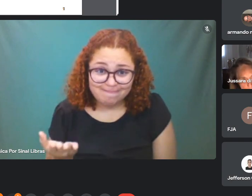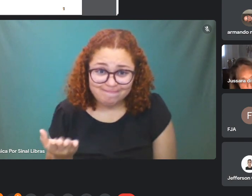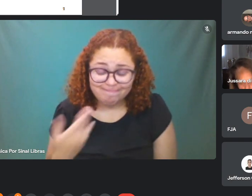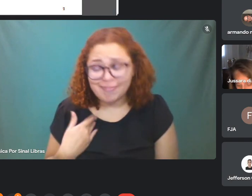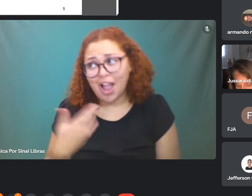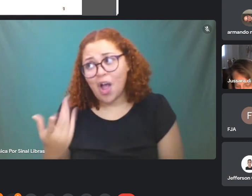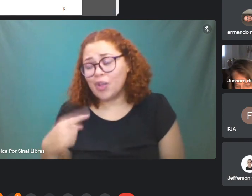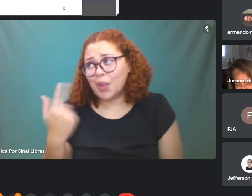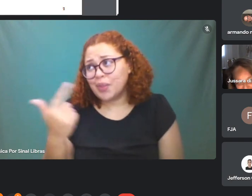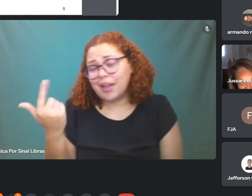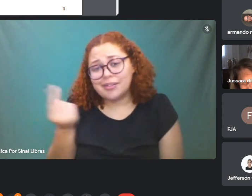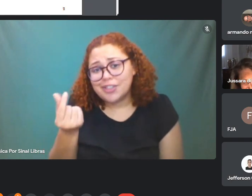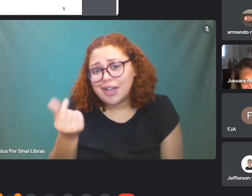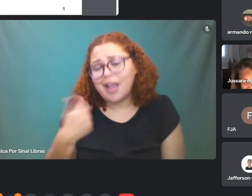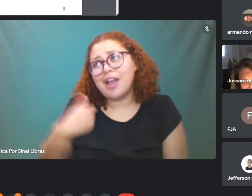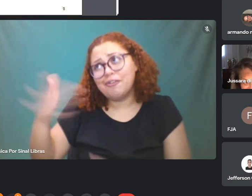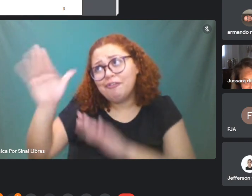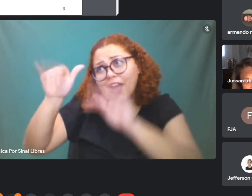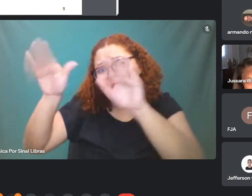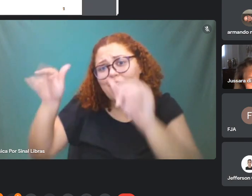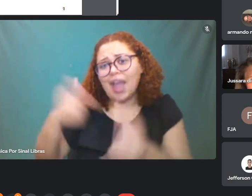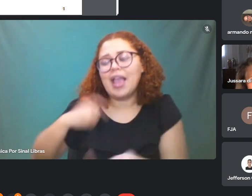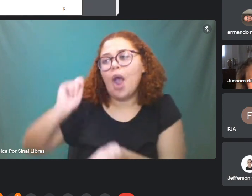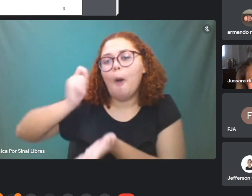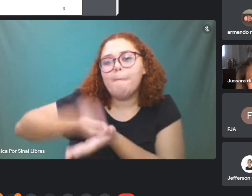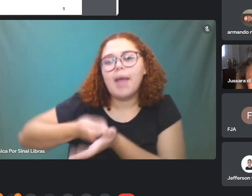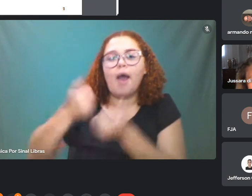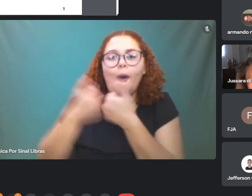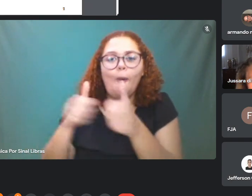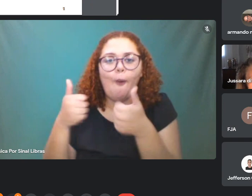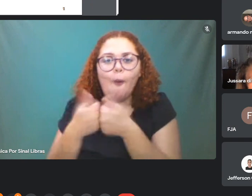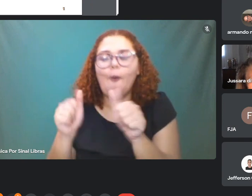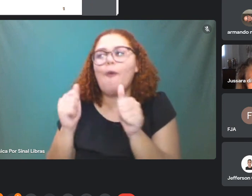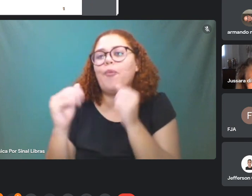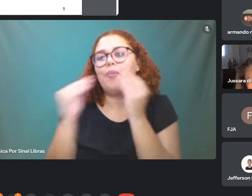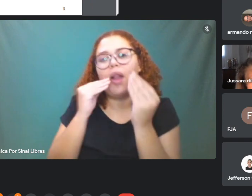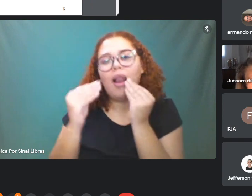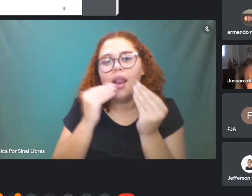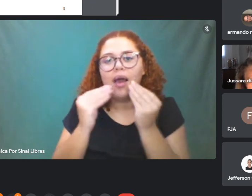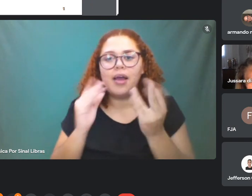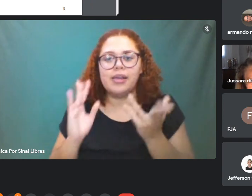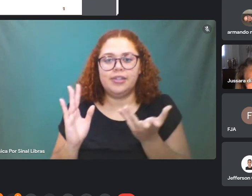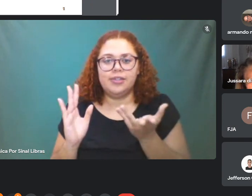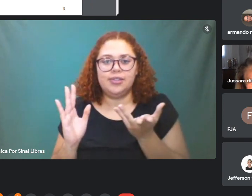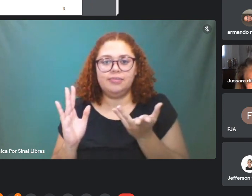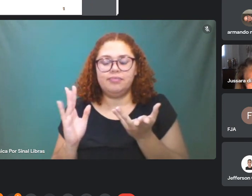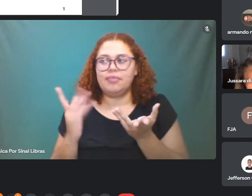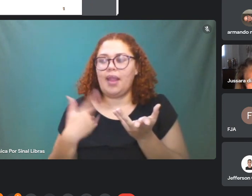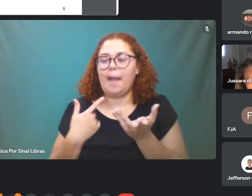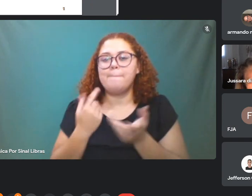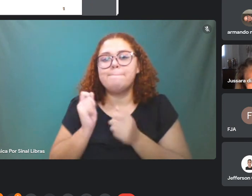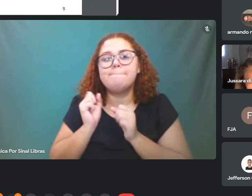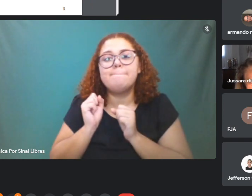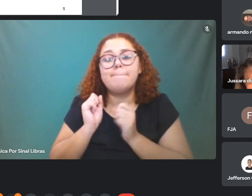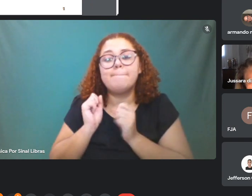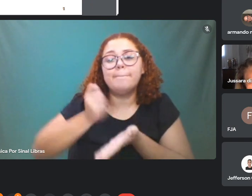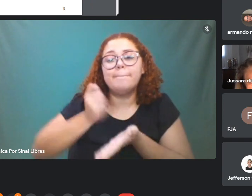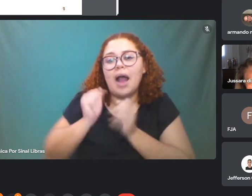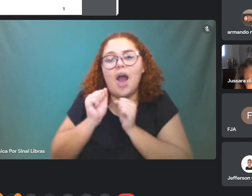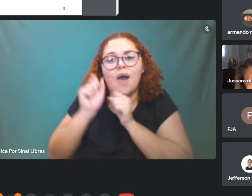assim. Ou então, vem que eu te pago o transporte, teu lanche, a gente dá uma hospedagem. Mas